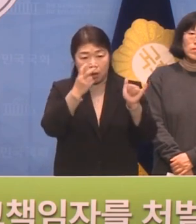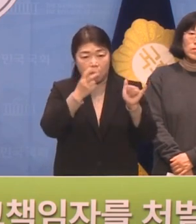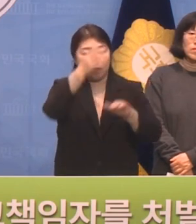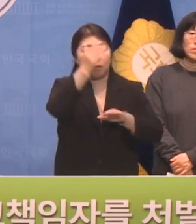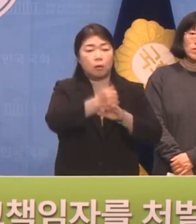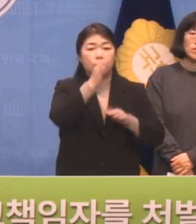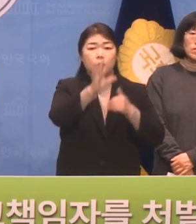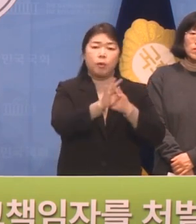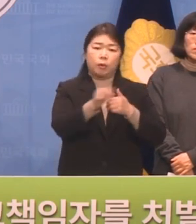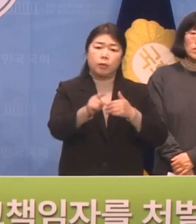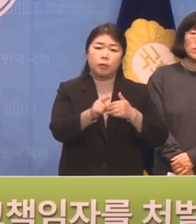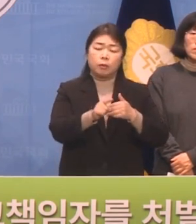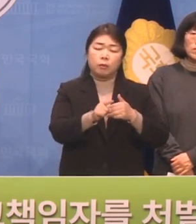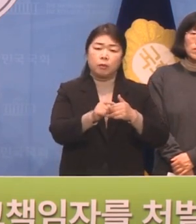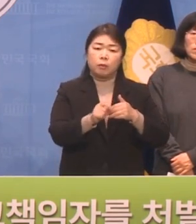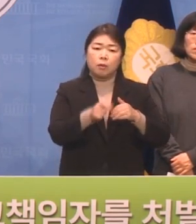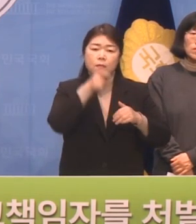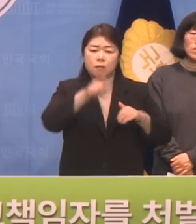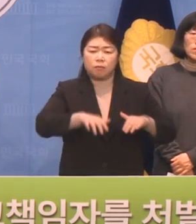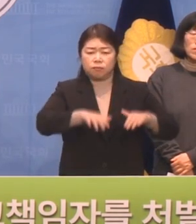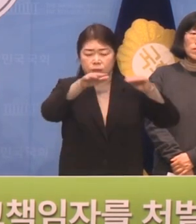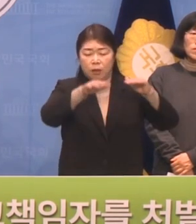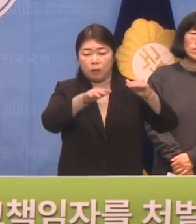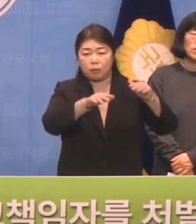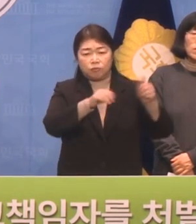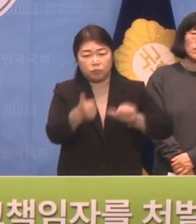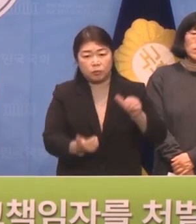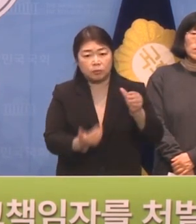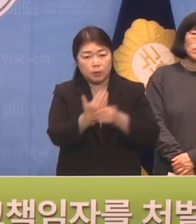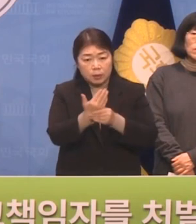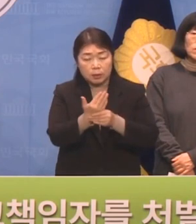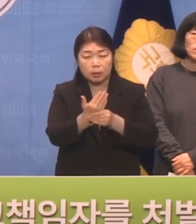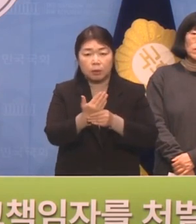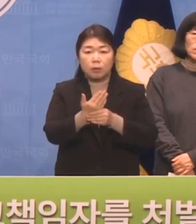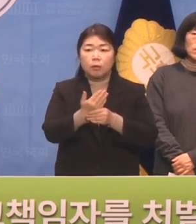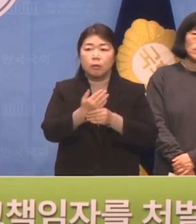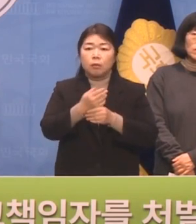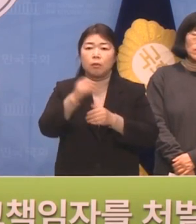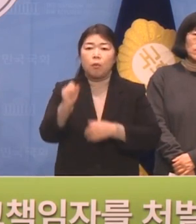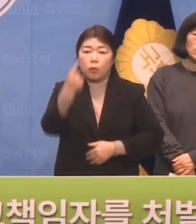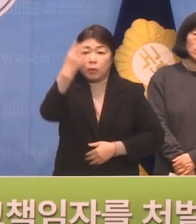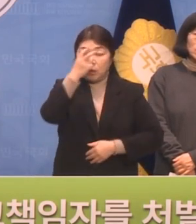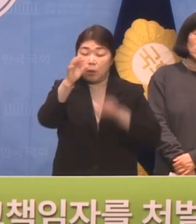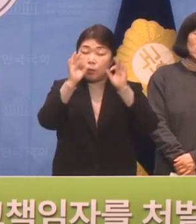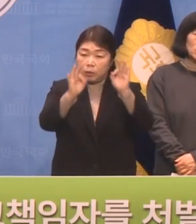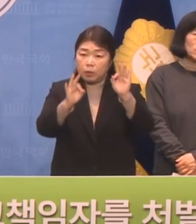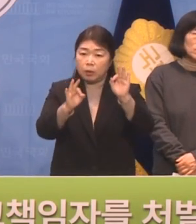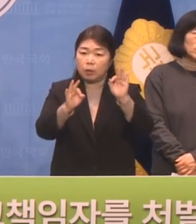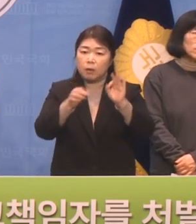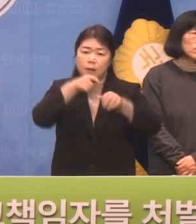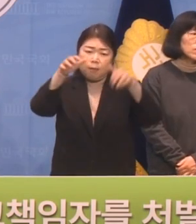오송 참사의 주요 원인에 대한 구체적인 정황이 속속 드러나고 있는 가운데 참사 당일